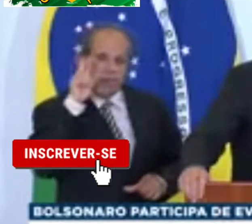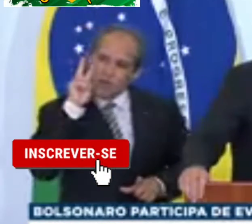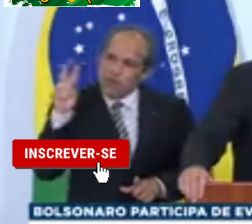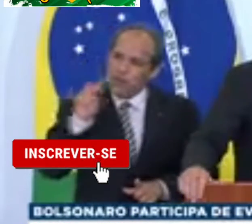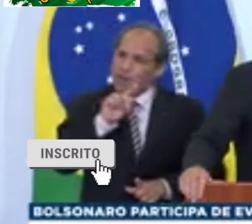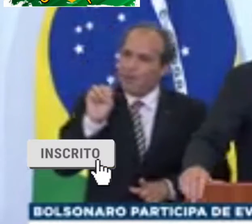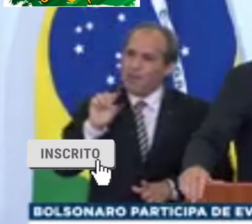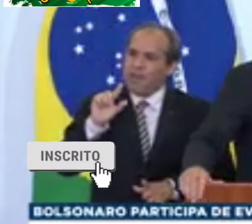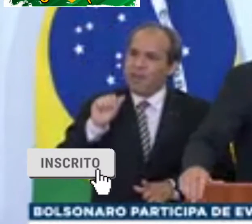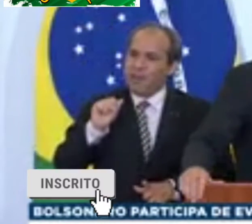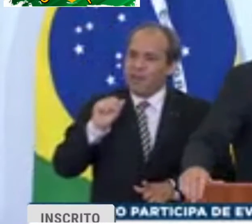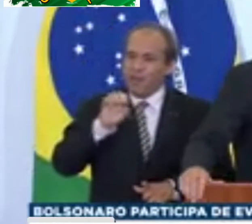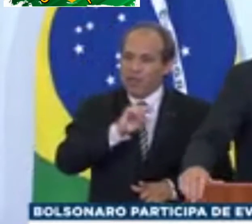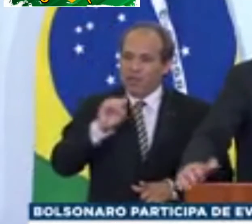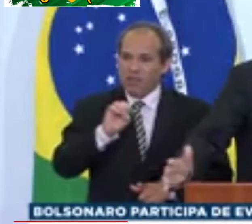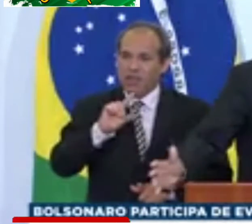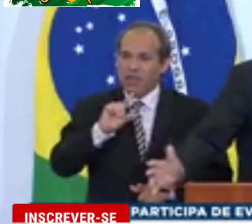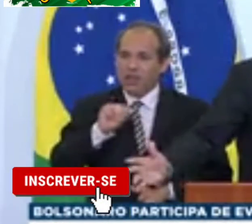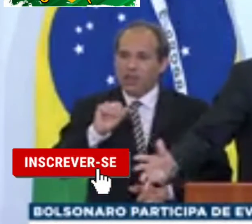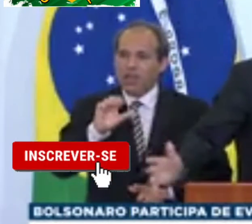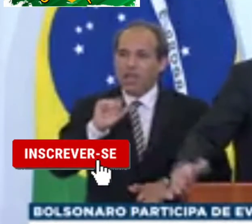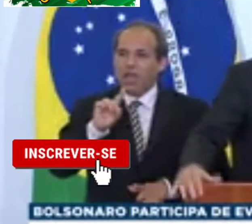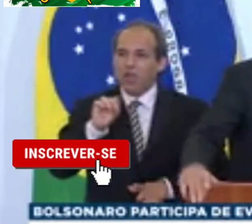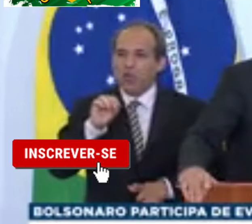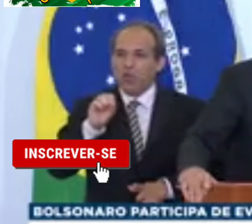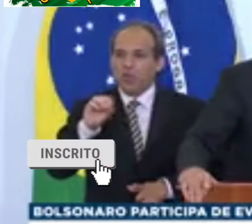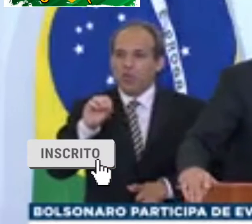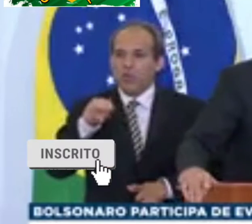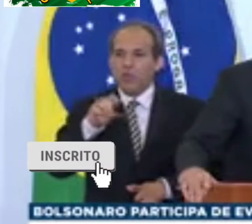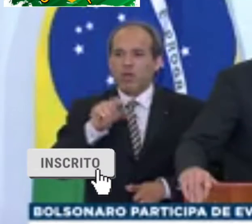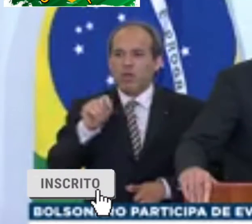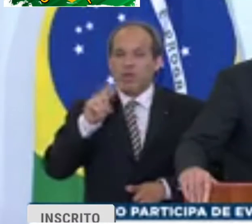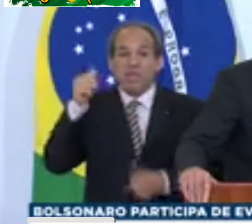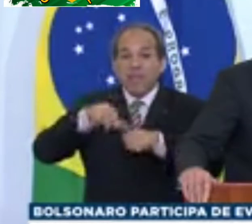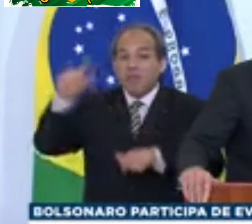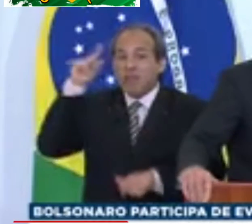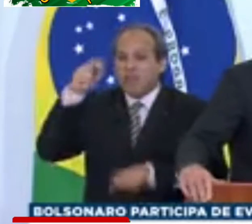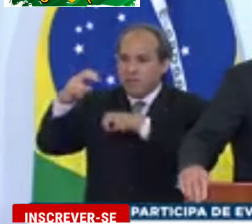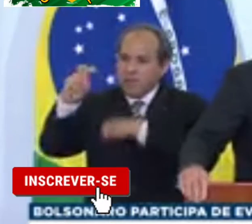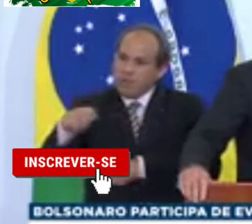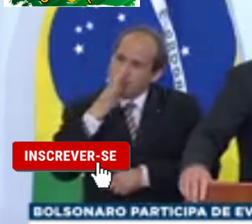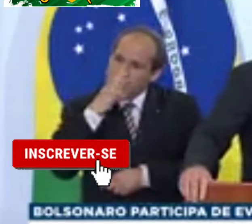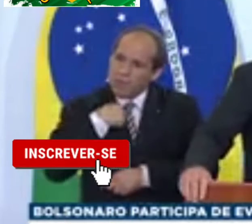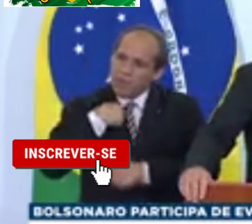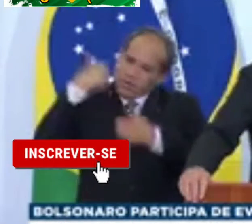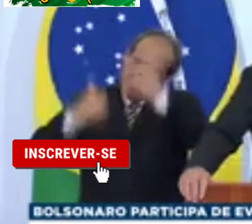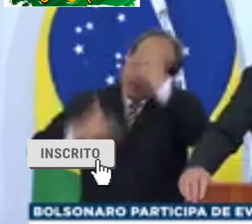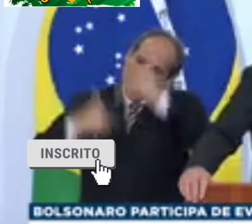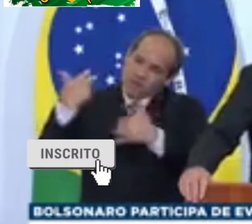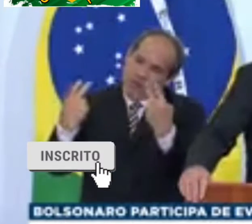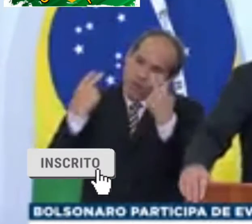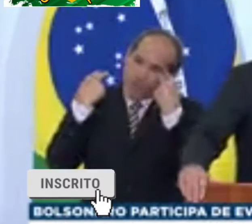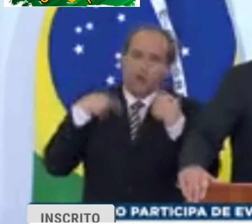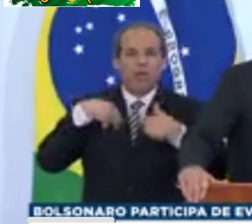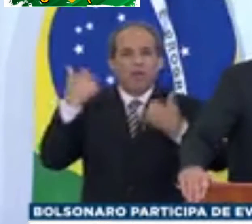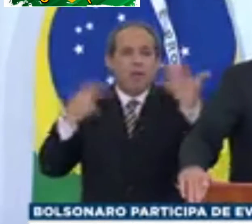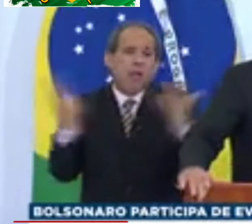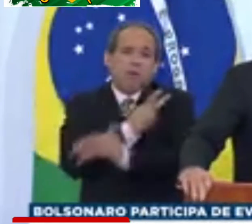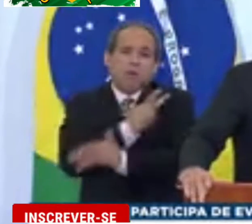Mello, e eu falando de economia para ela. É a vida. As coisas acontecem na nossa